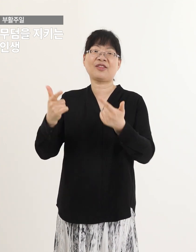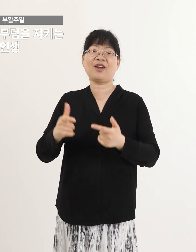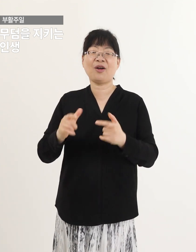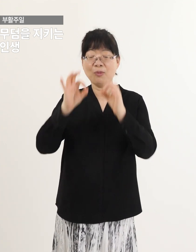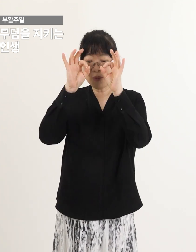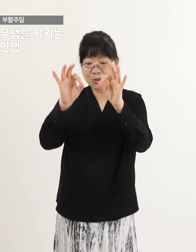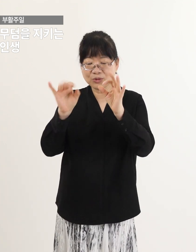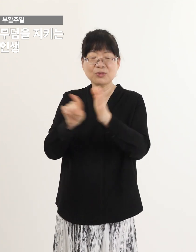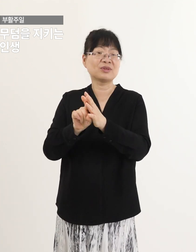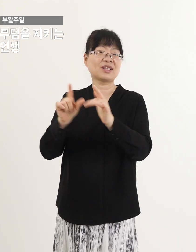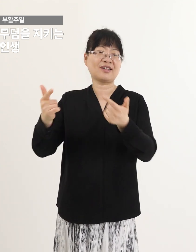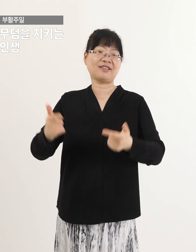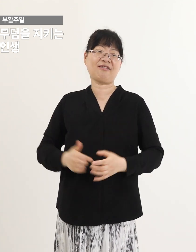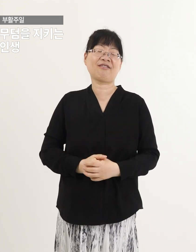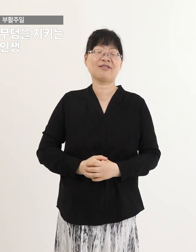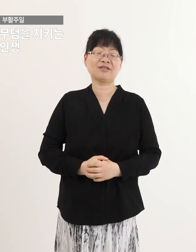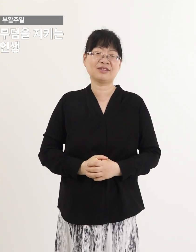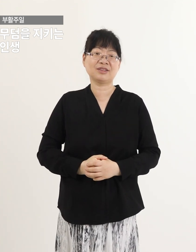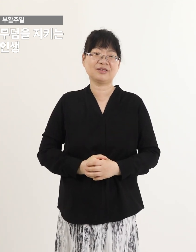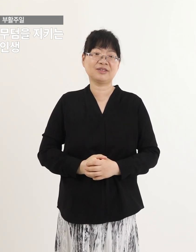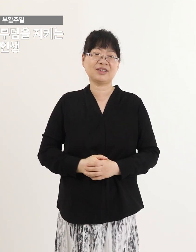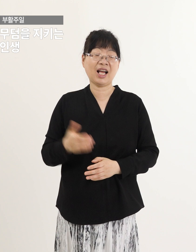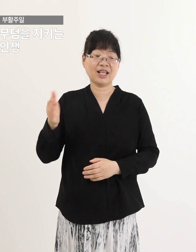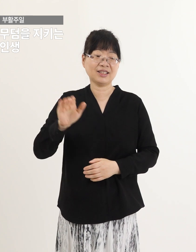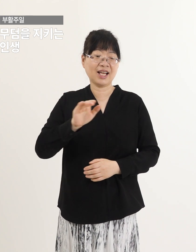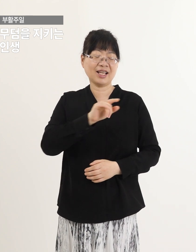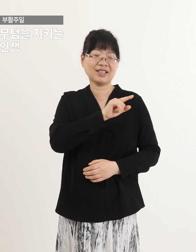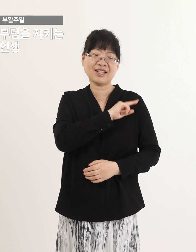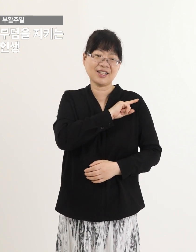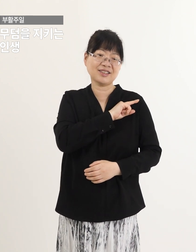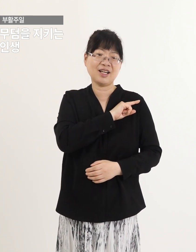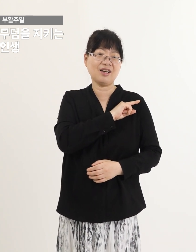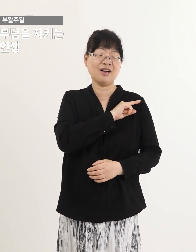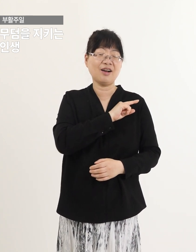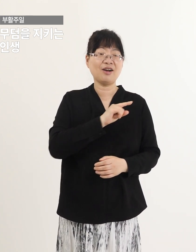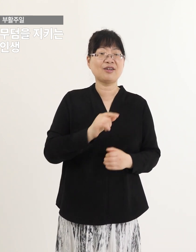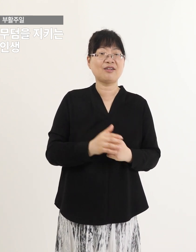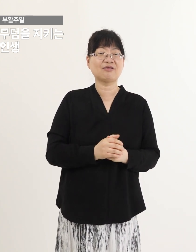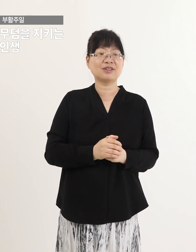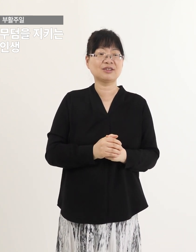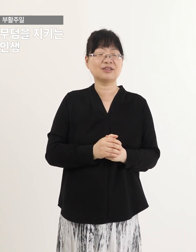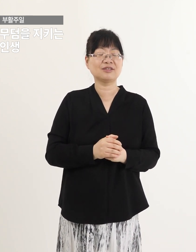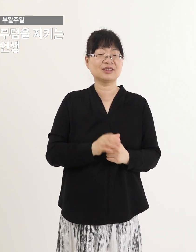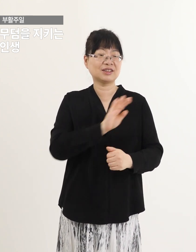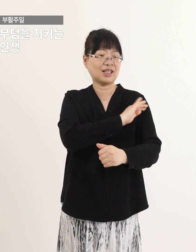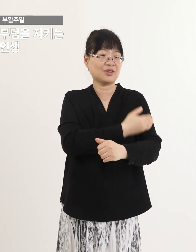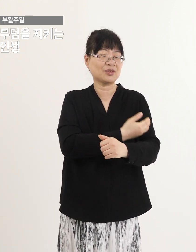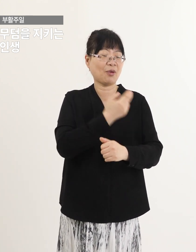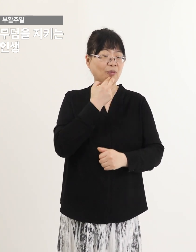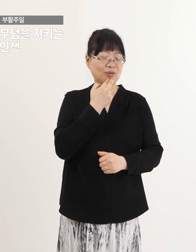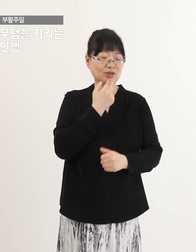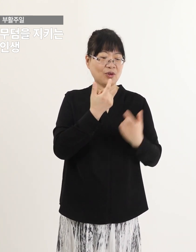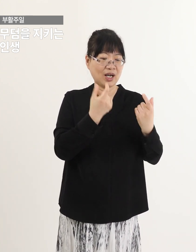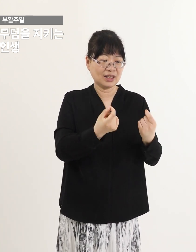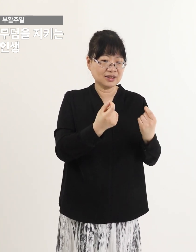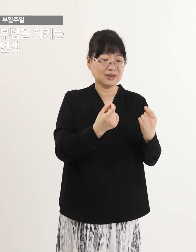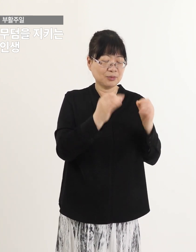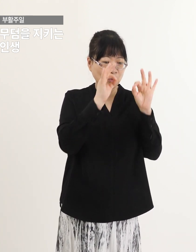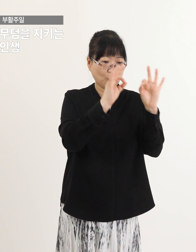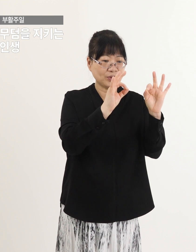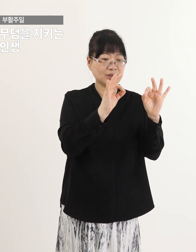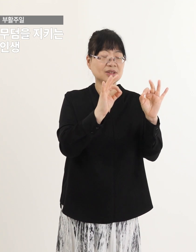듣고도 믿질 않아요. 그런데 가장 부적격자들인 여인들은 그 부활을